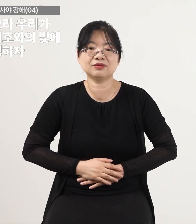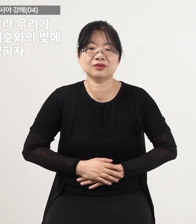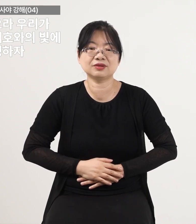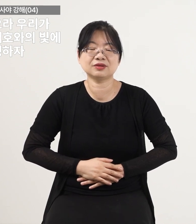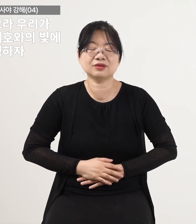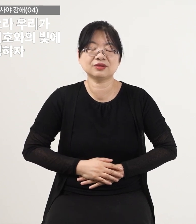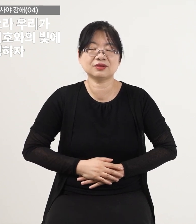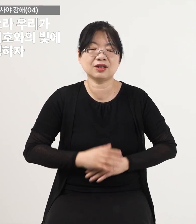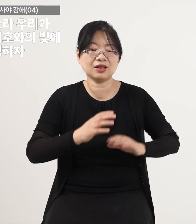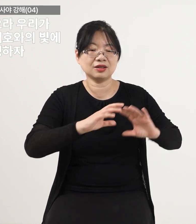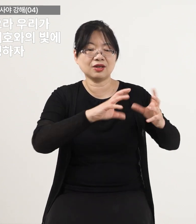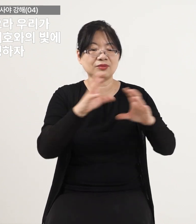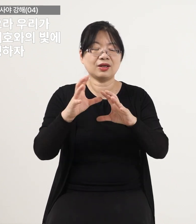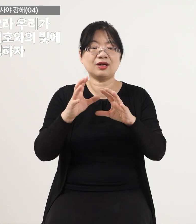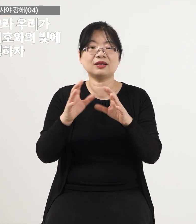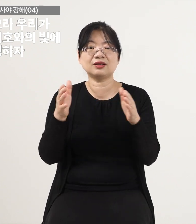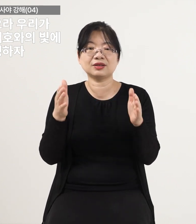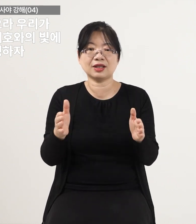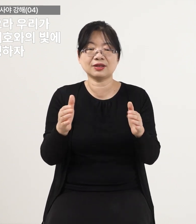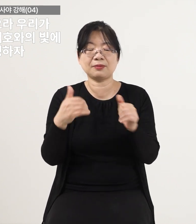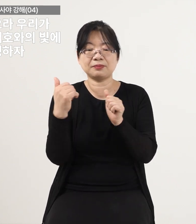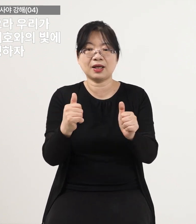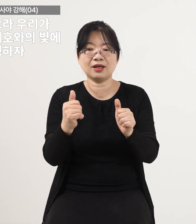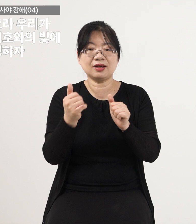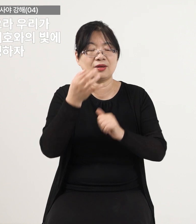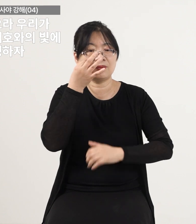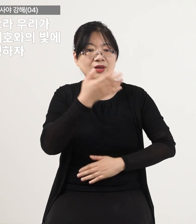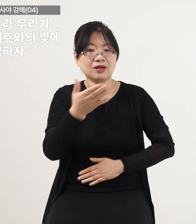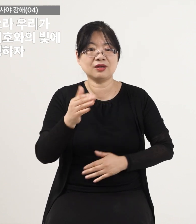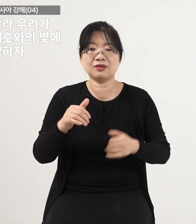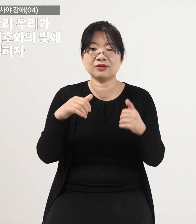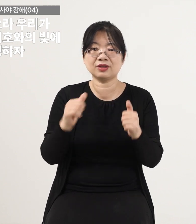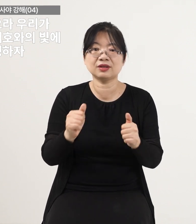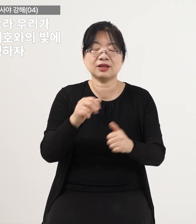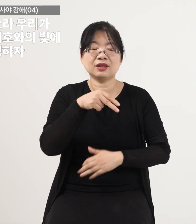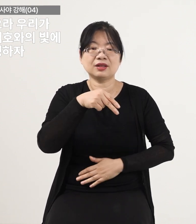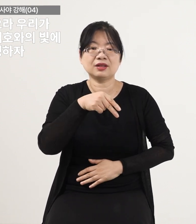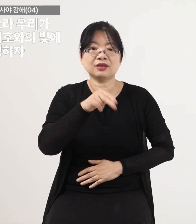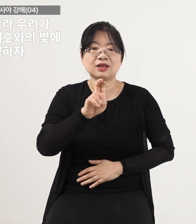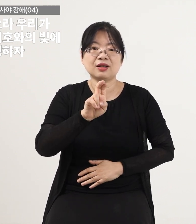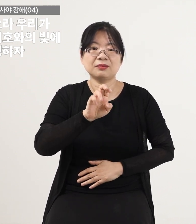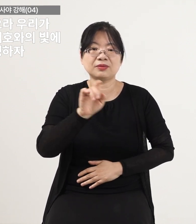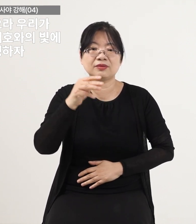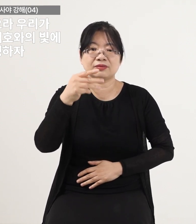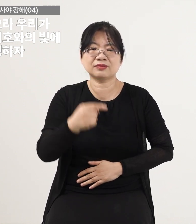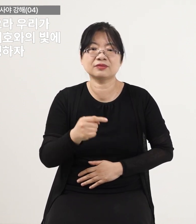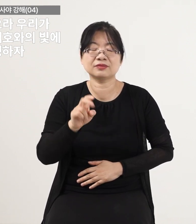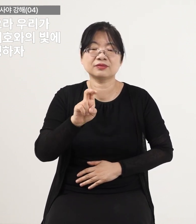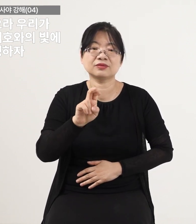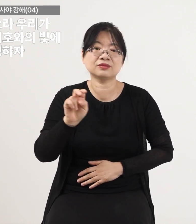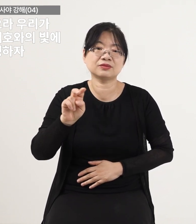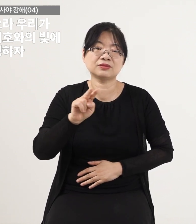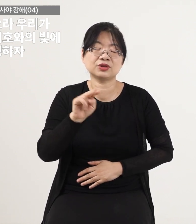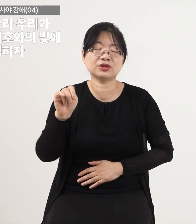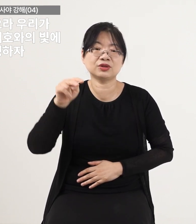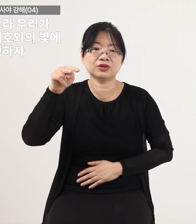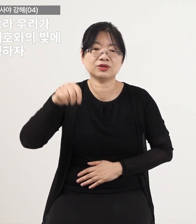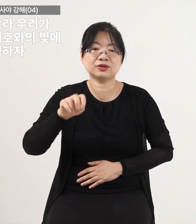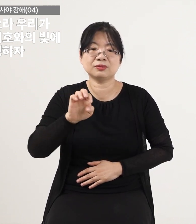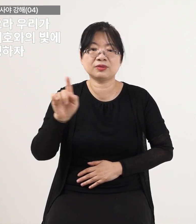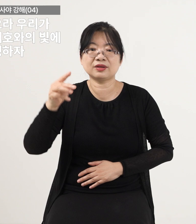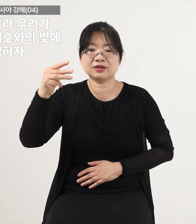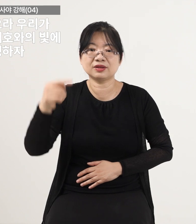그가 열방 사이에 판단하시며, 이 판단하다 샤파트는 미시파트에서